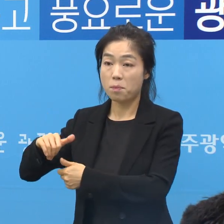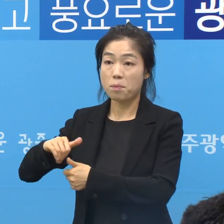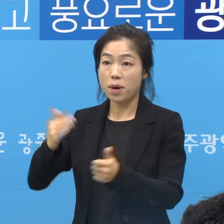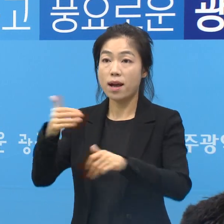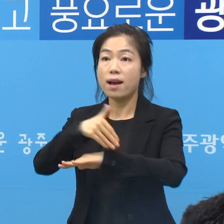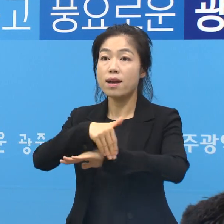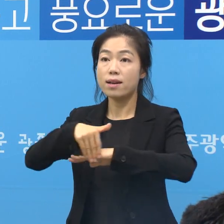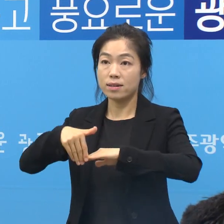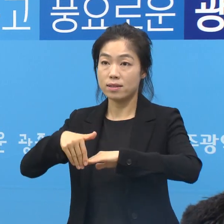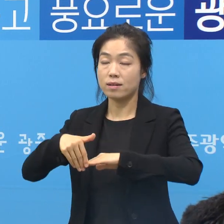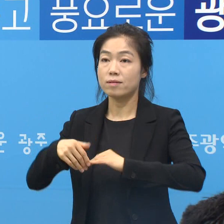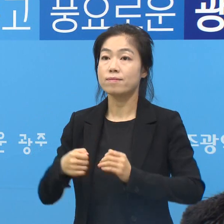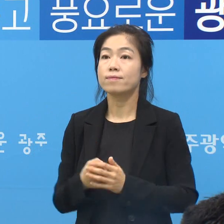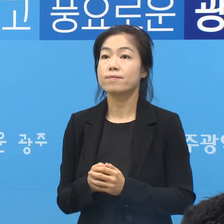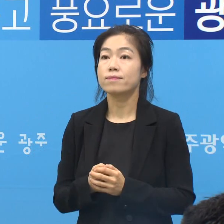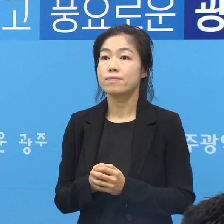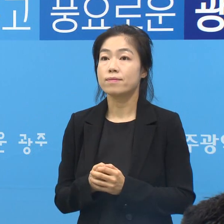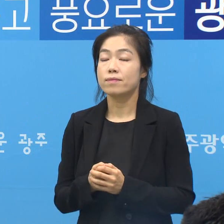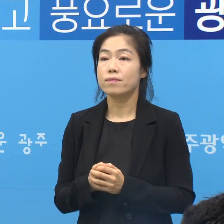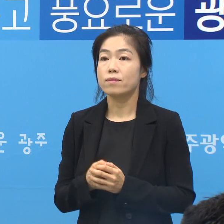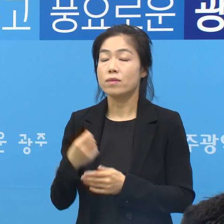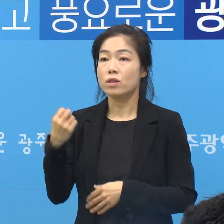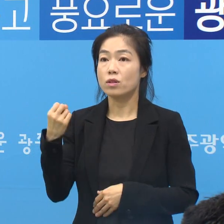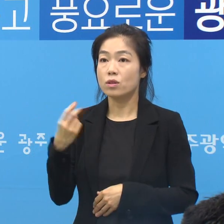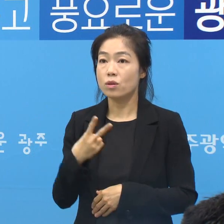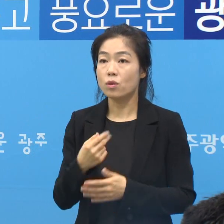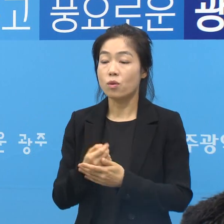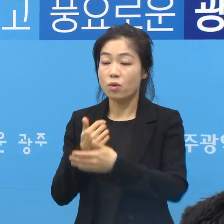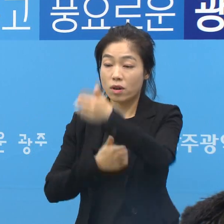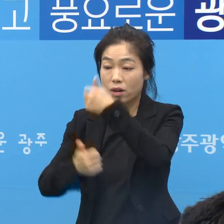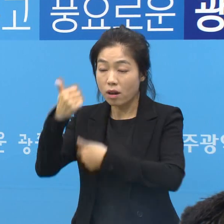파견할 예정입니다. 그리고